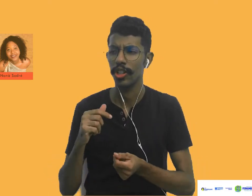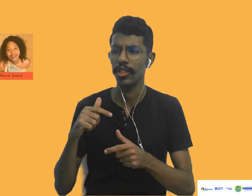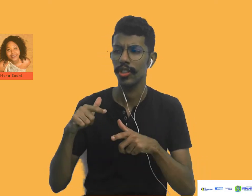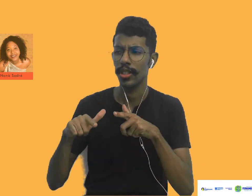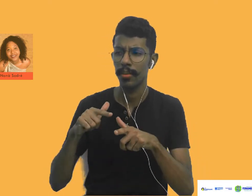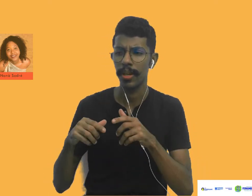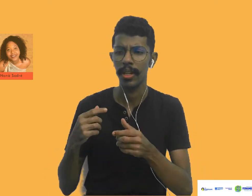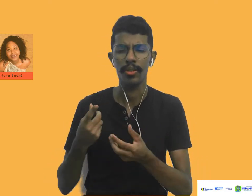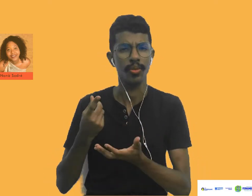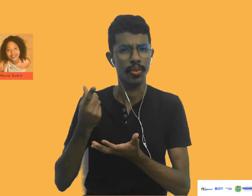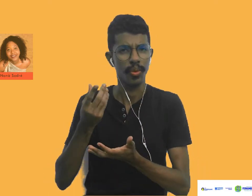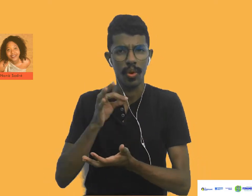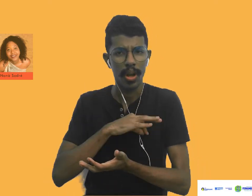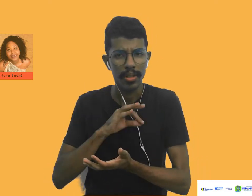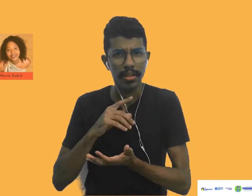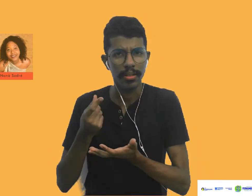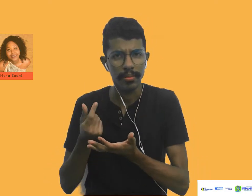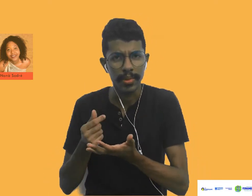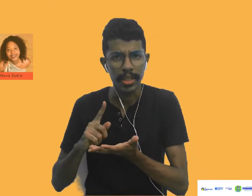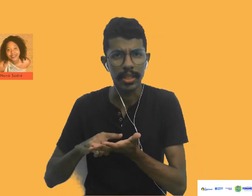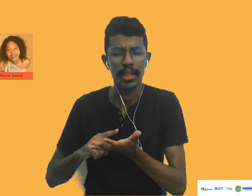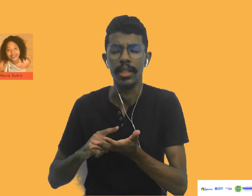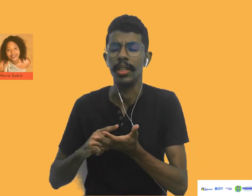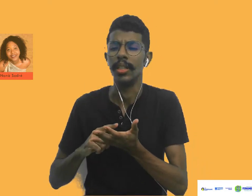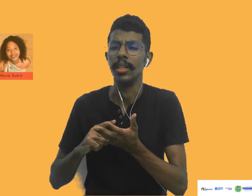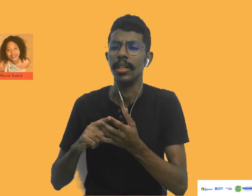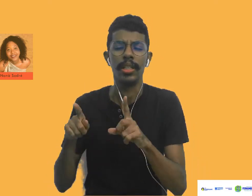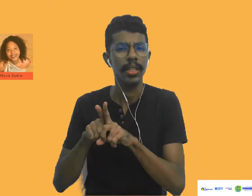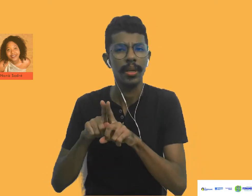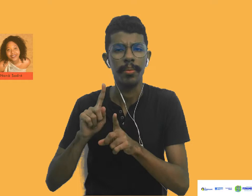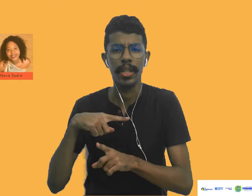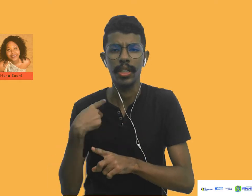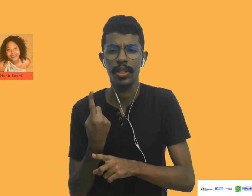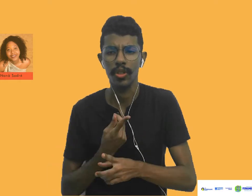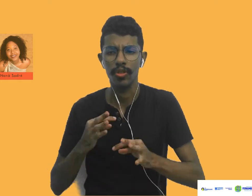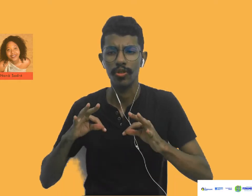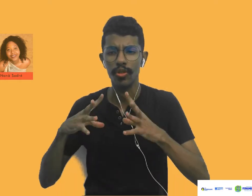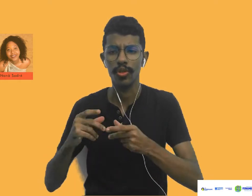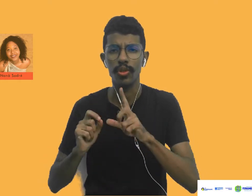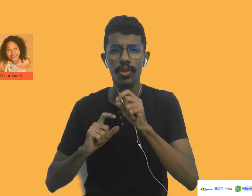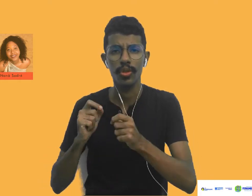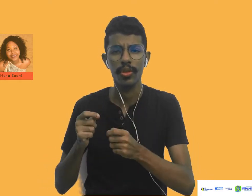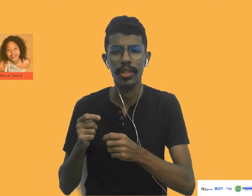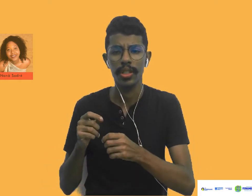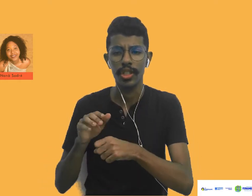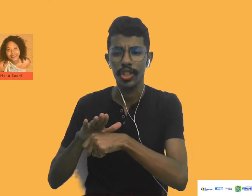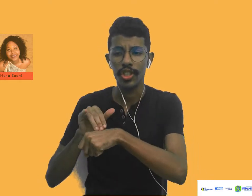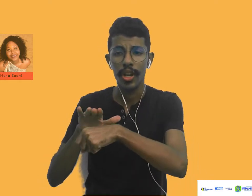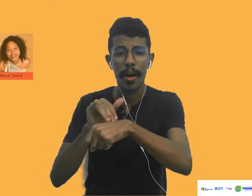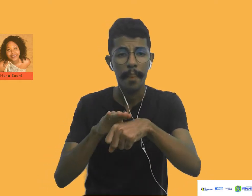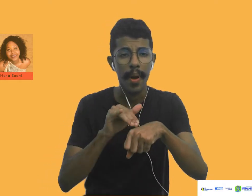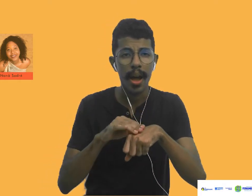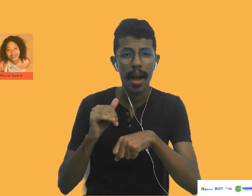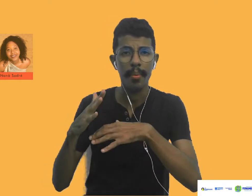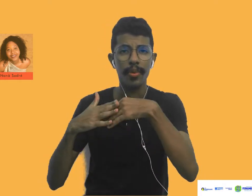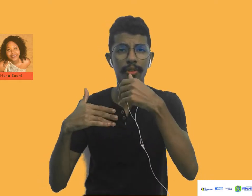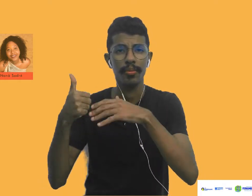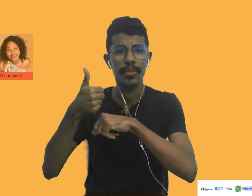nós trabalhamos com orçamento, todos nós